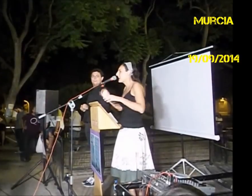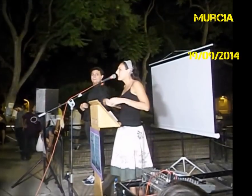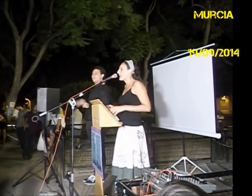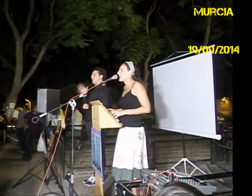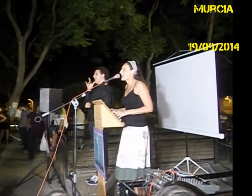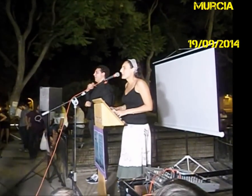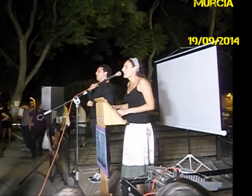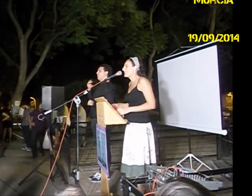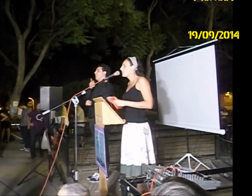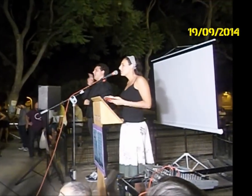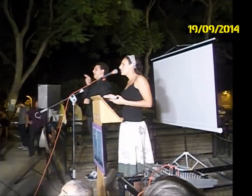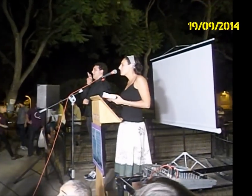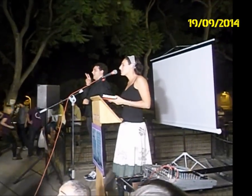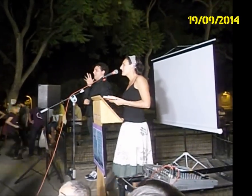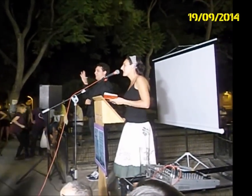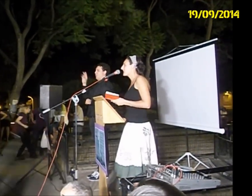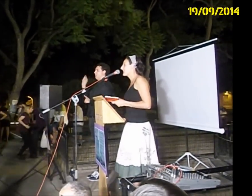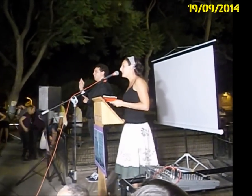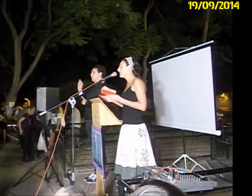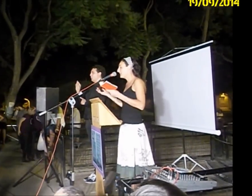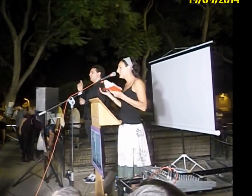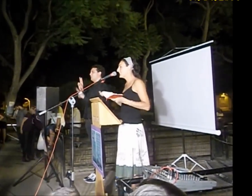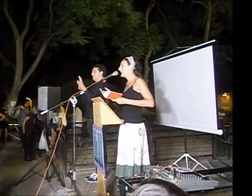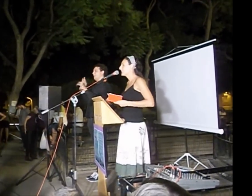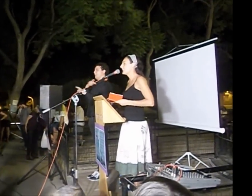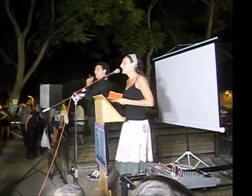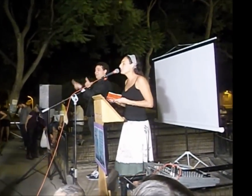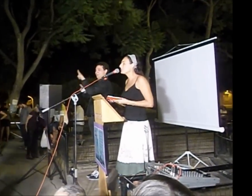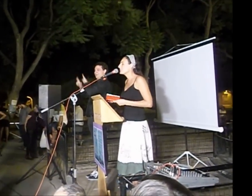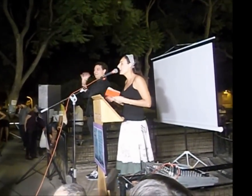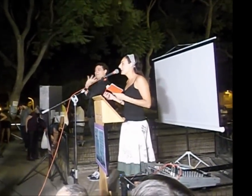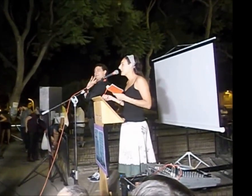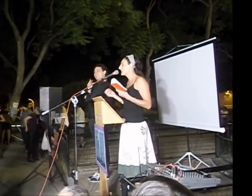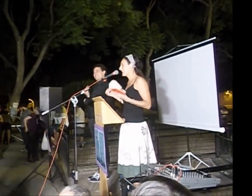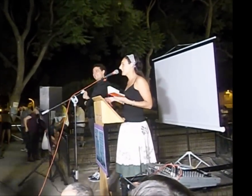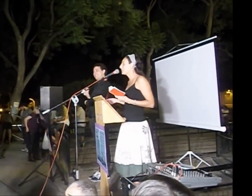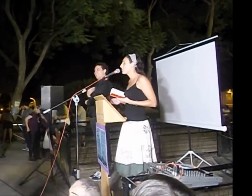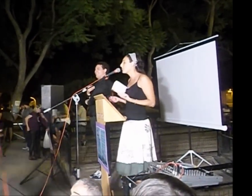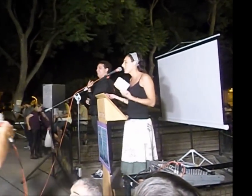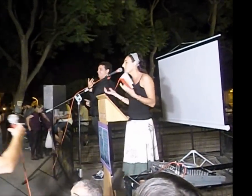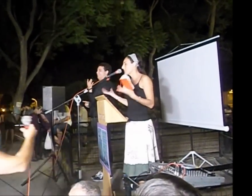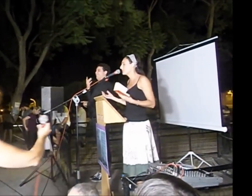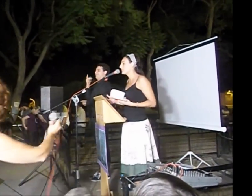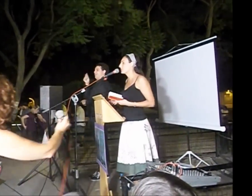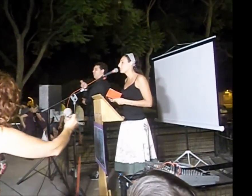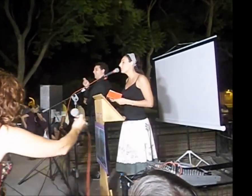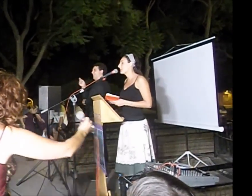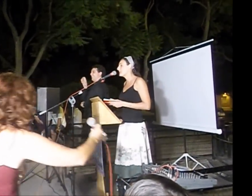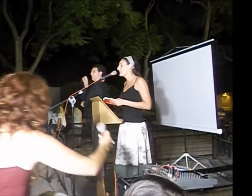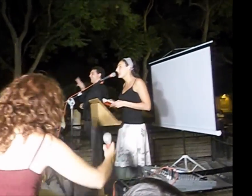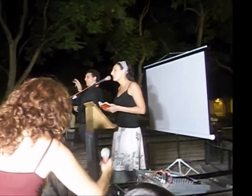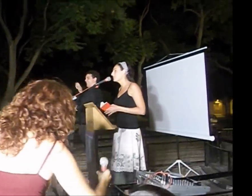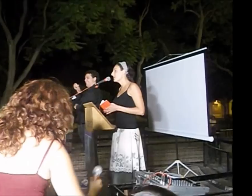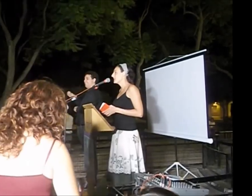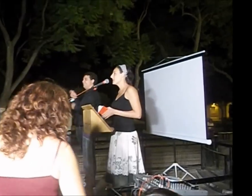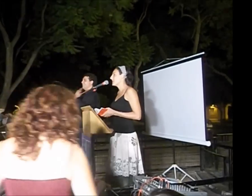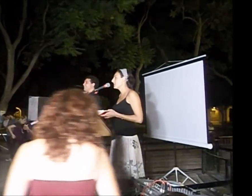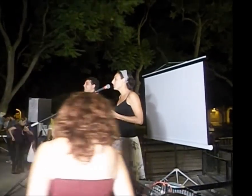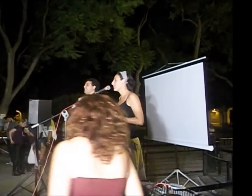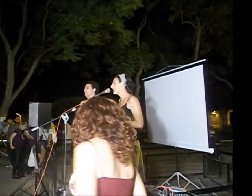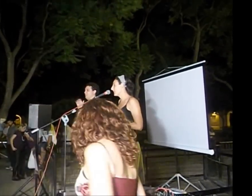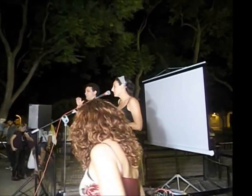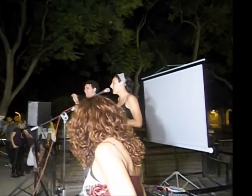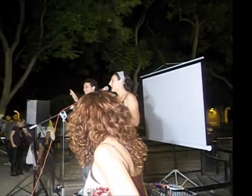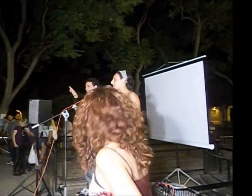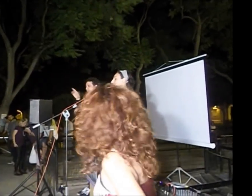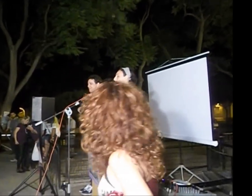Voy a hablar 5 minutitos del viaje a Palestina, que hicimos 13 eurodiputados de nuestro grupo parlamentario y